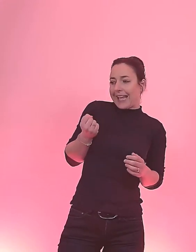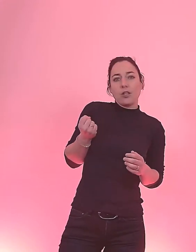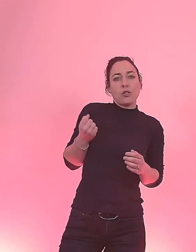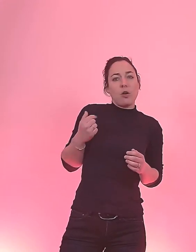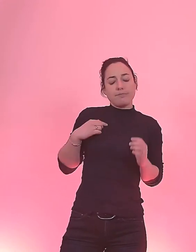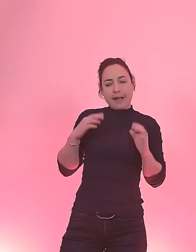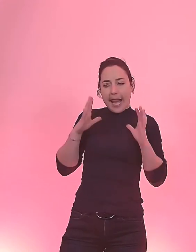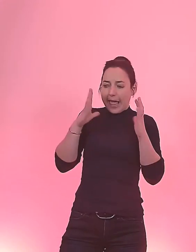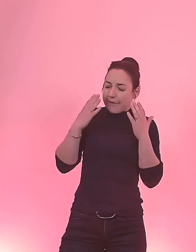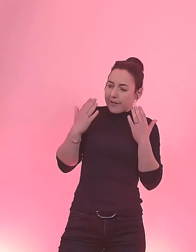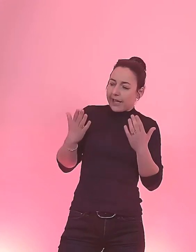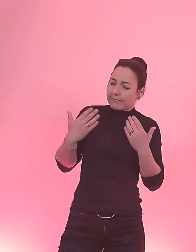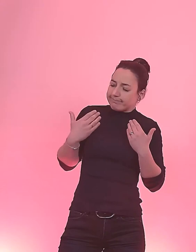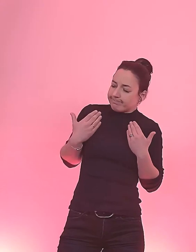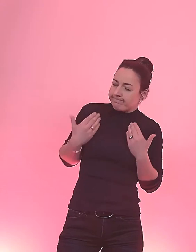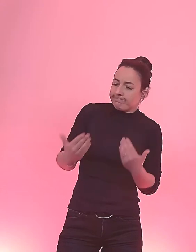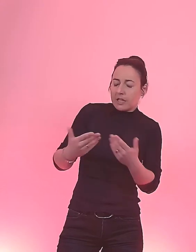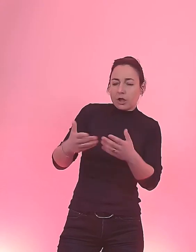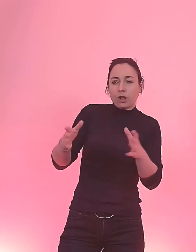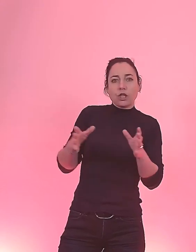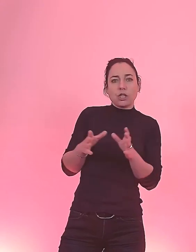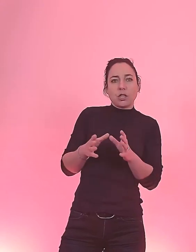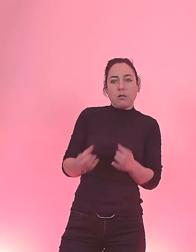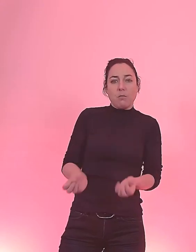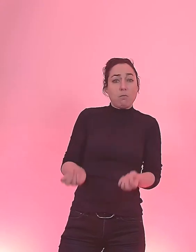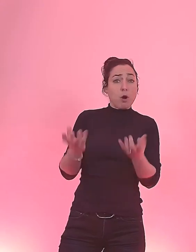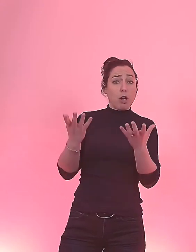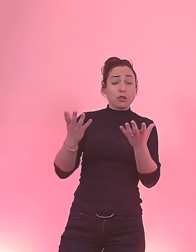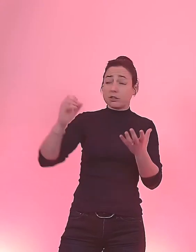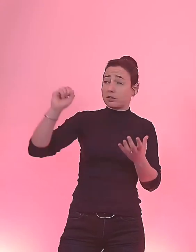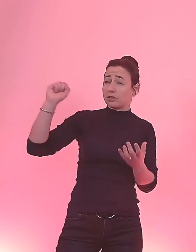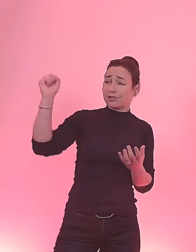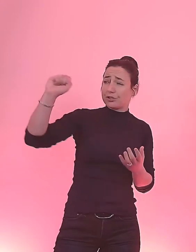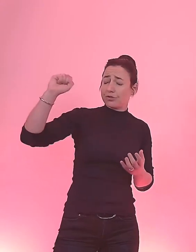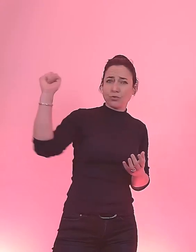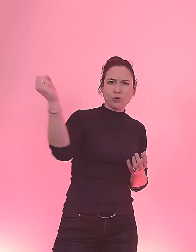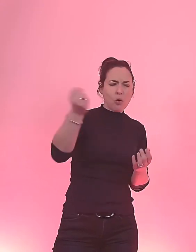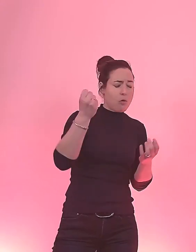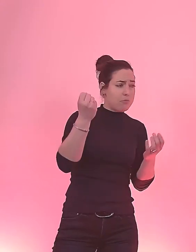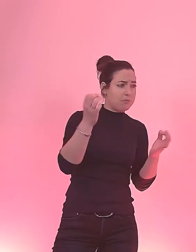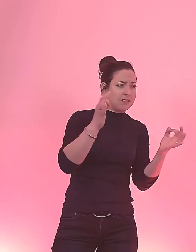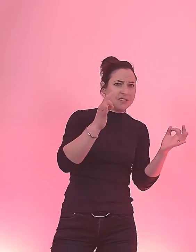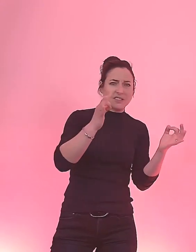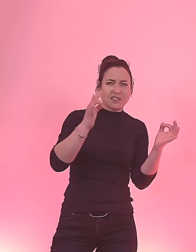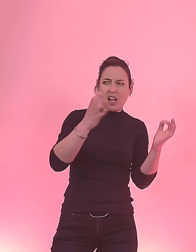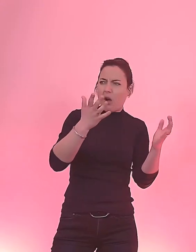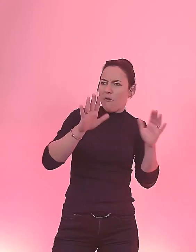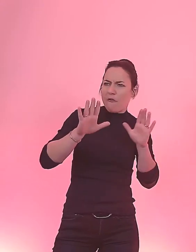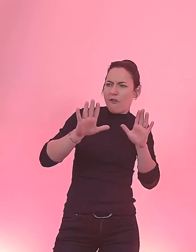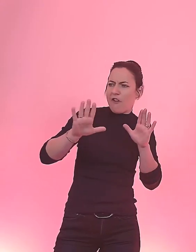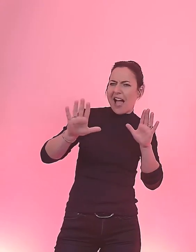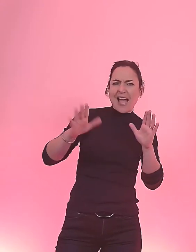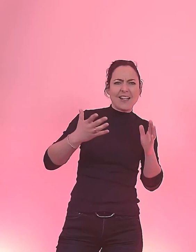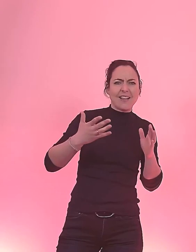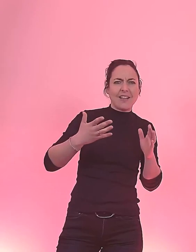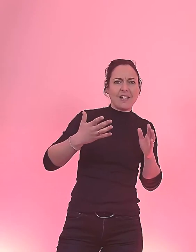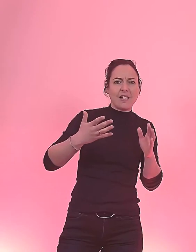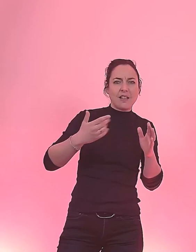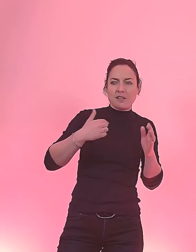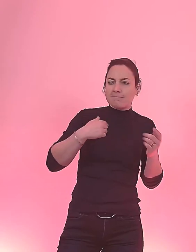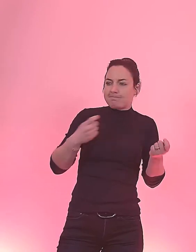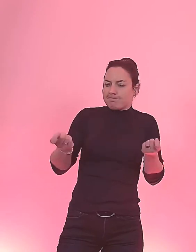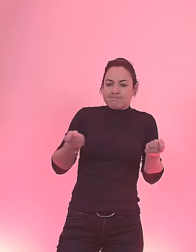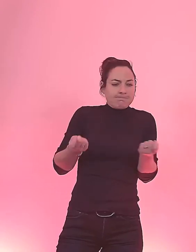je leven je heb je toegewijd en je gezin en ineens komt dat die storm van ontrouw verwijdering ineens heb je het niet meer voor het zeggen